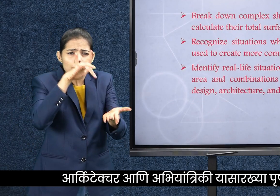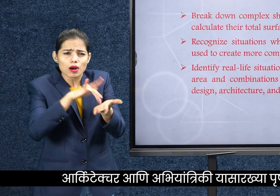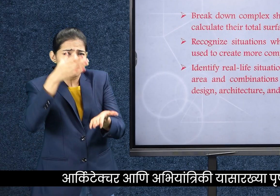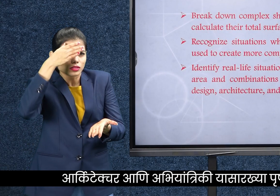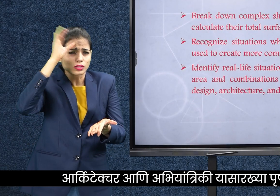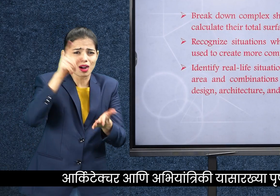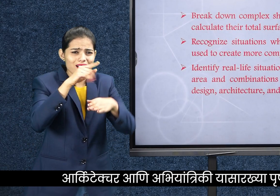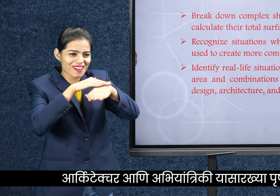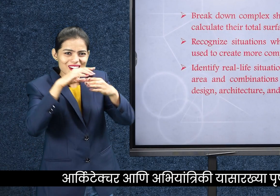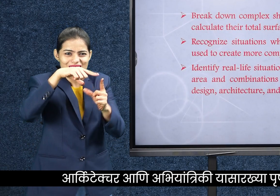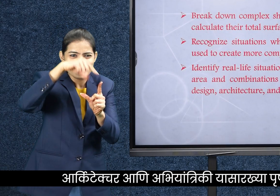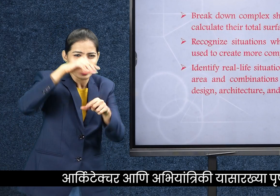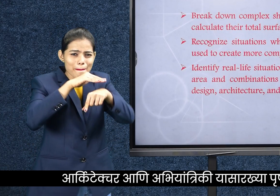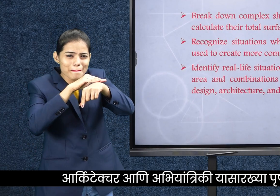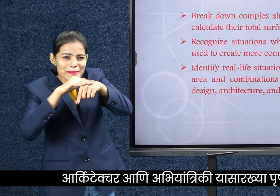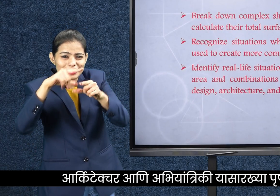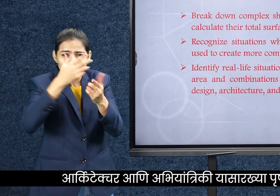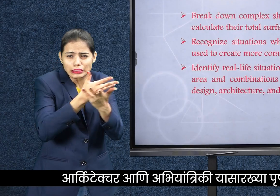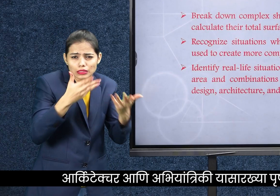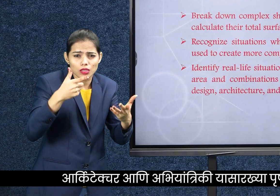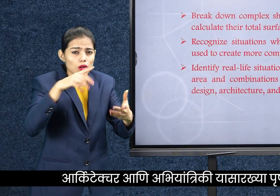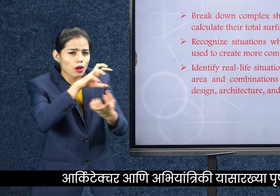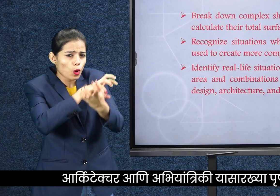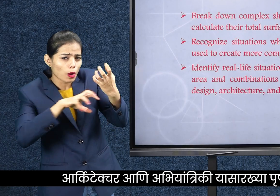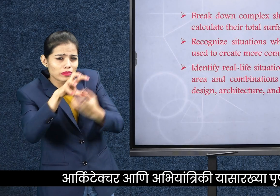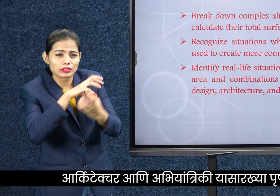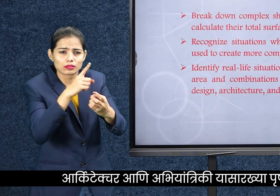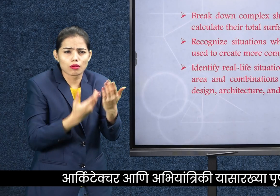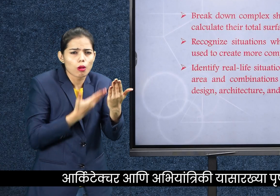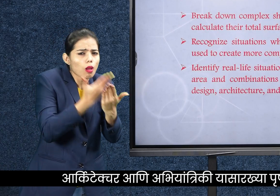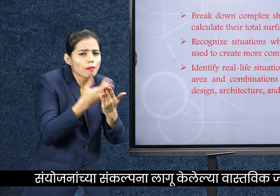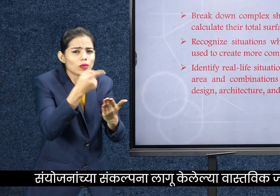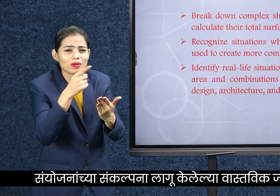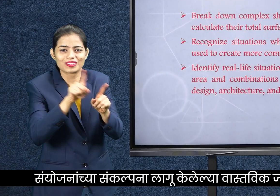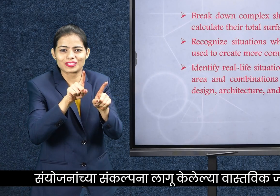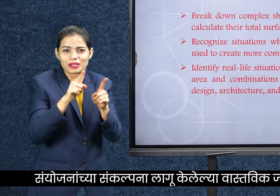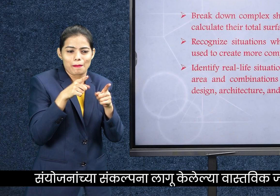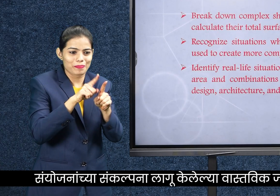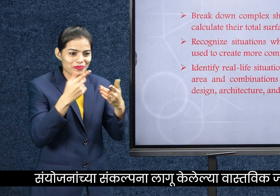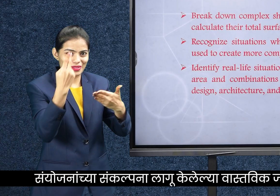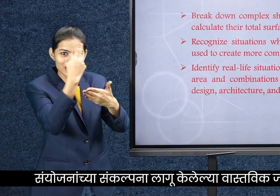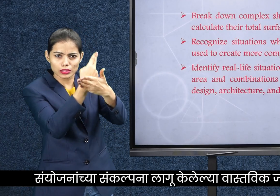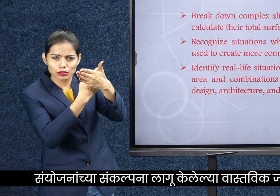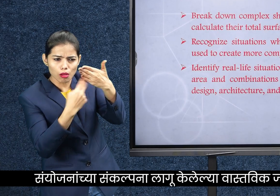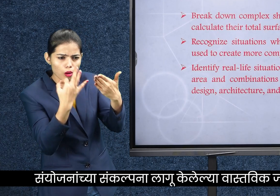आर्किटेक्चर आणि अभियांत्रिकी यांसारख्या पृष्ठभागाचे क्षेत्रफळ आणि संयोजनांच्या संकल्पना लागू